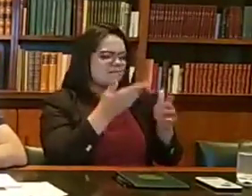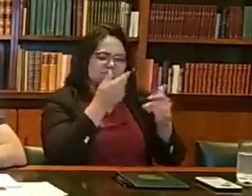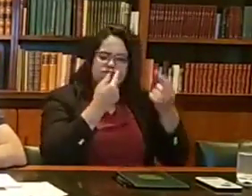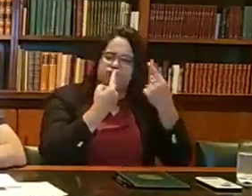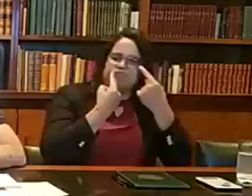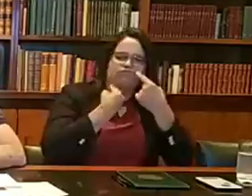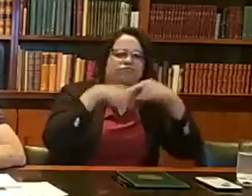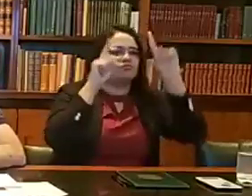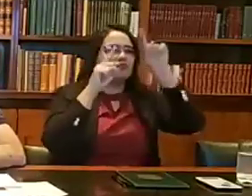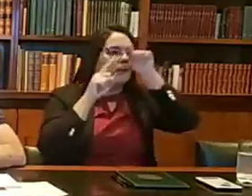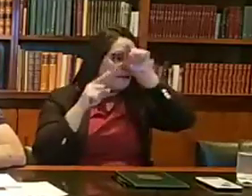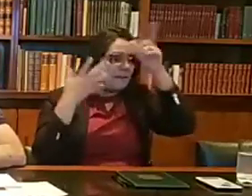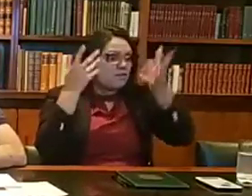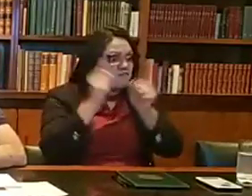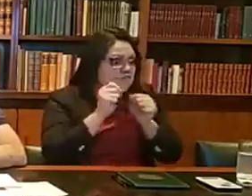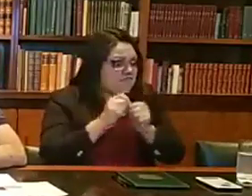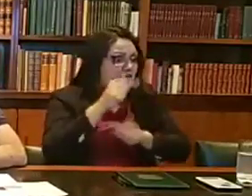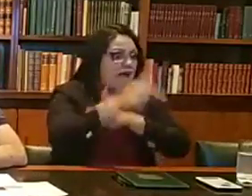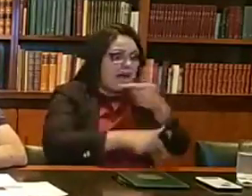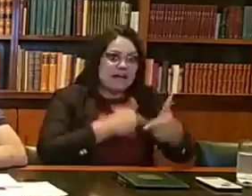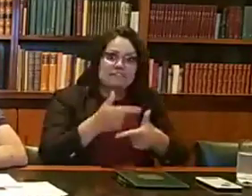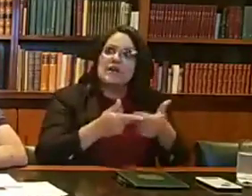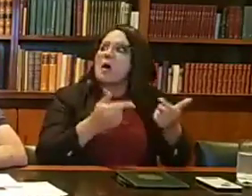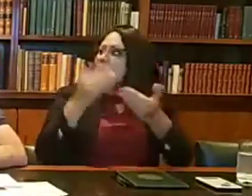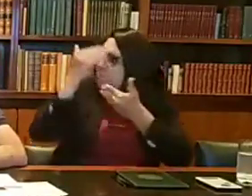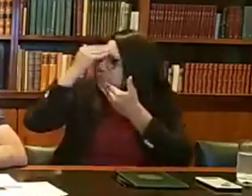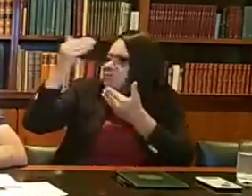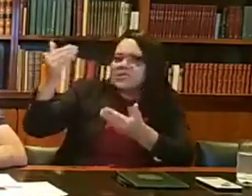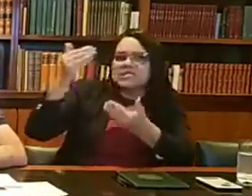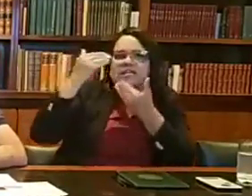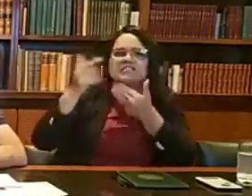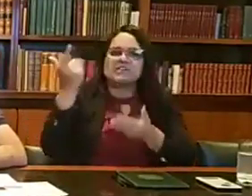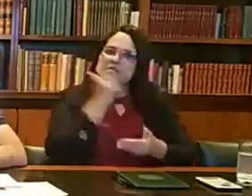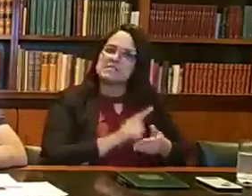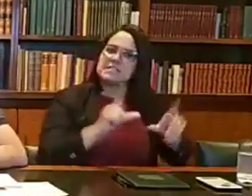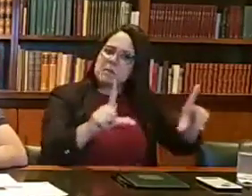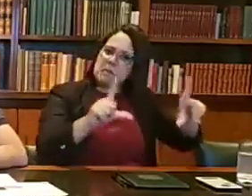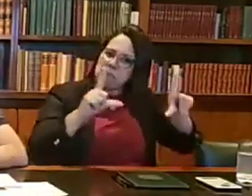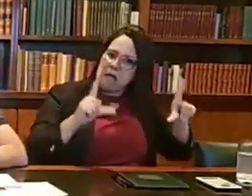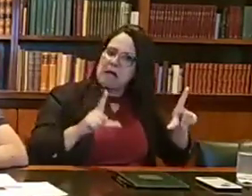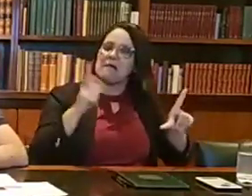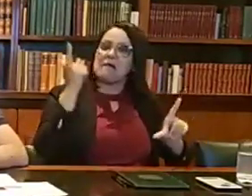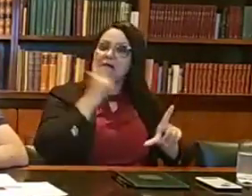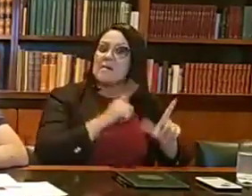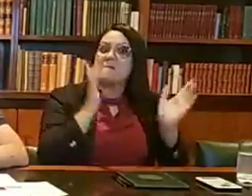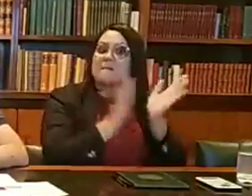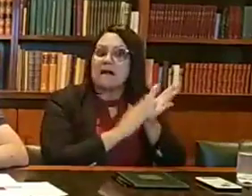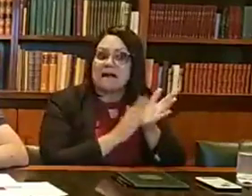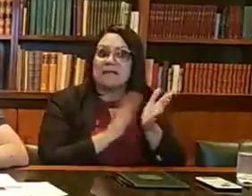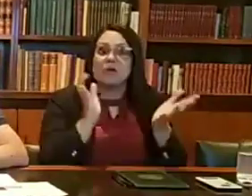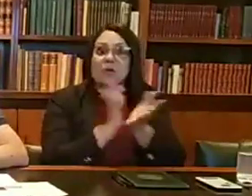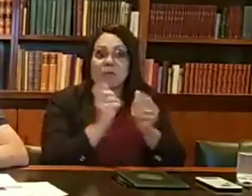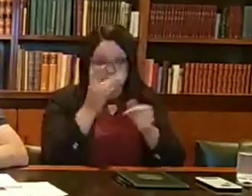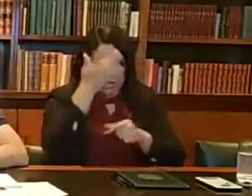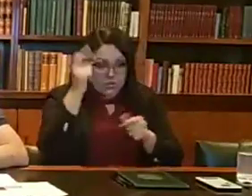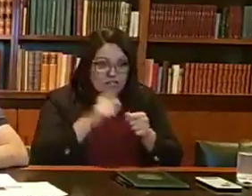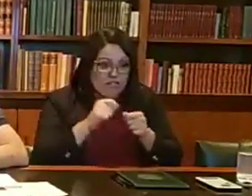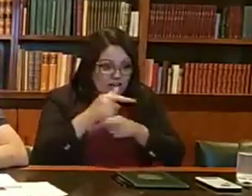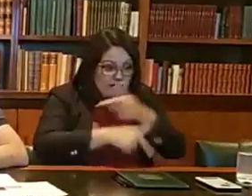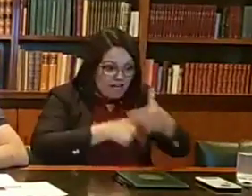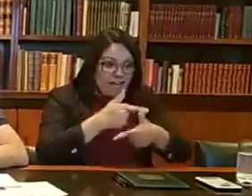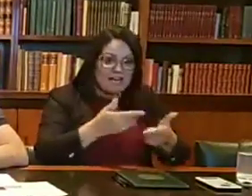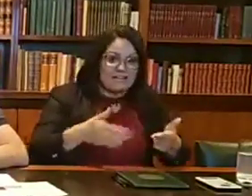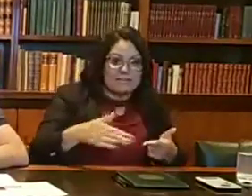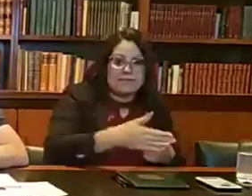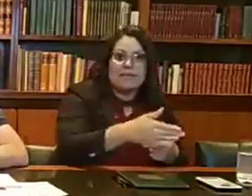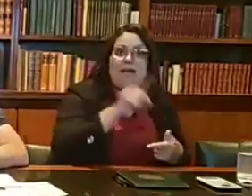produtores só têm agradecido, inclusive pessoalmente, ganhamos placa, o senhor também, porque depois é um produto amazônico,